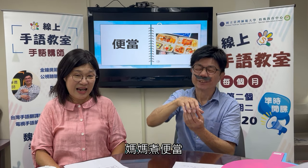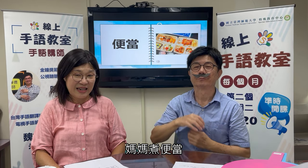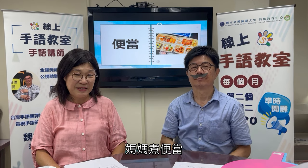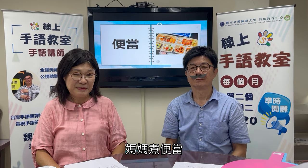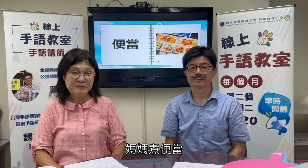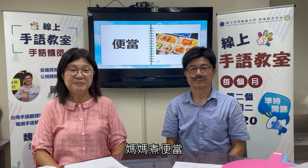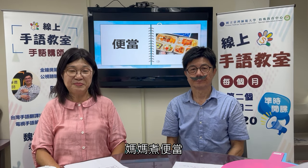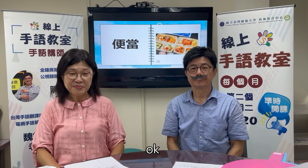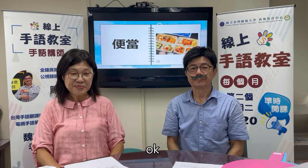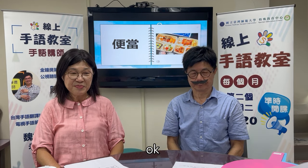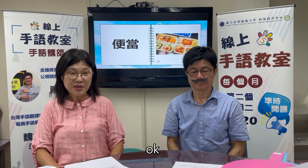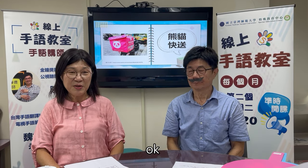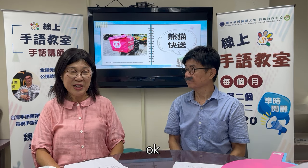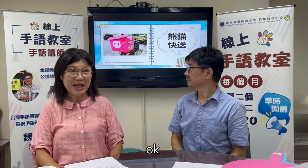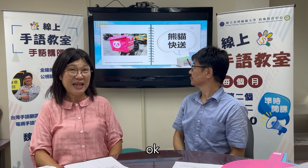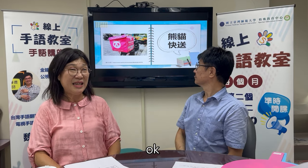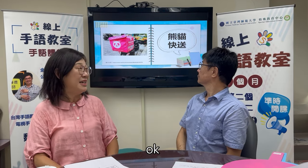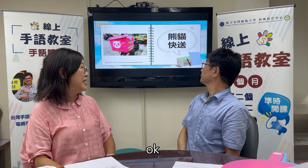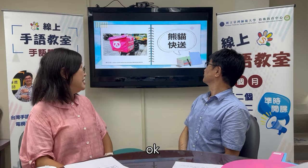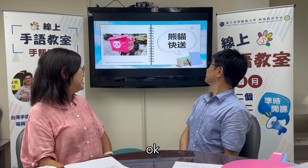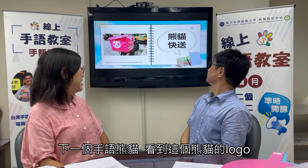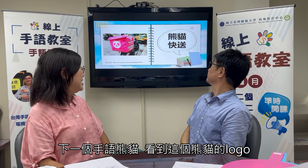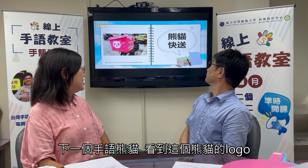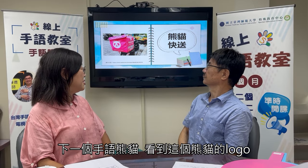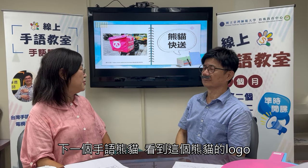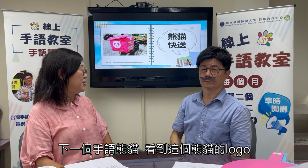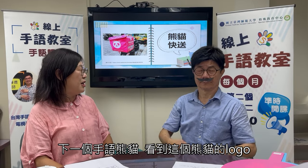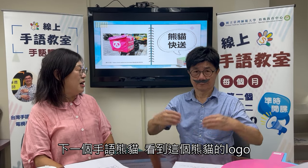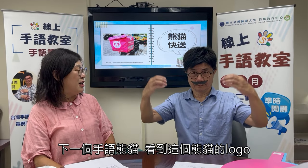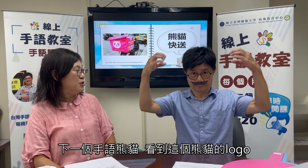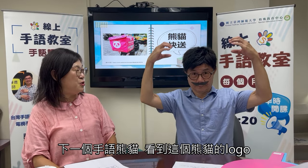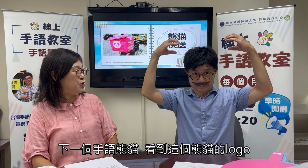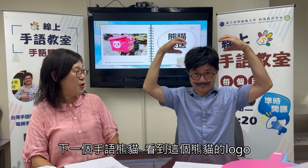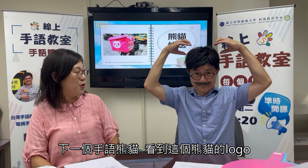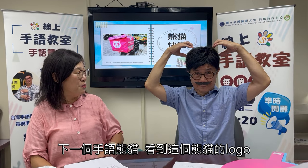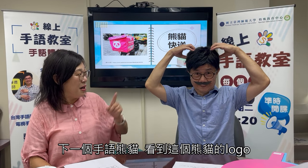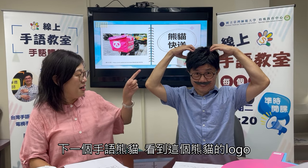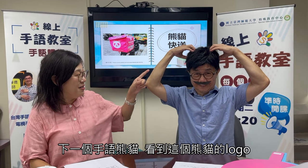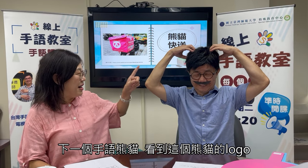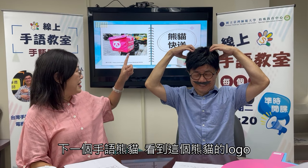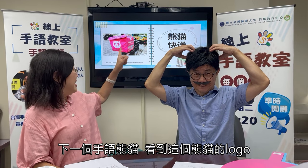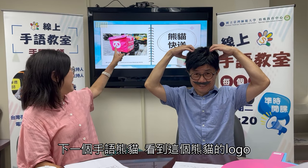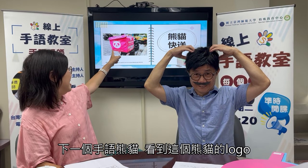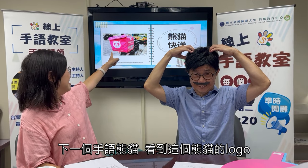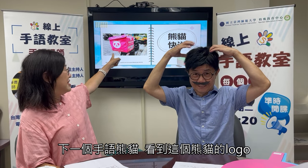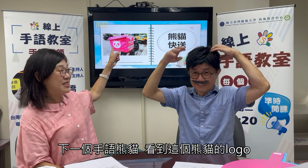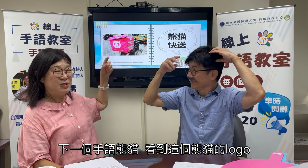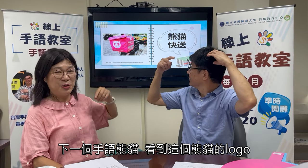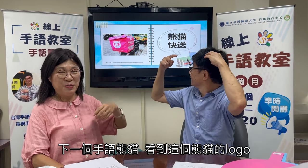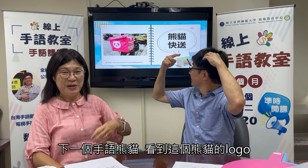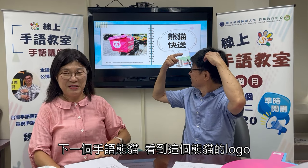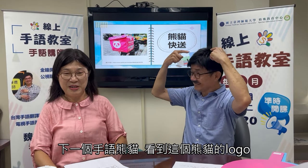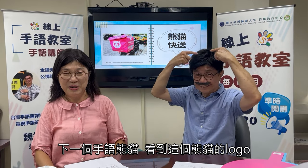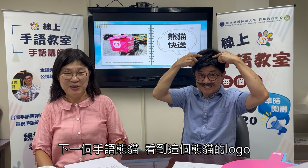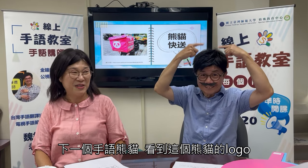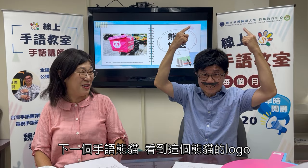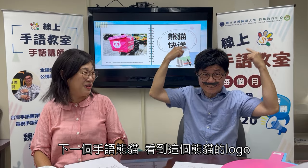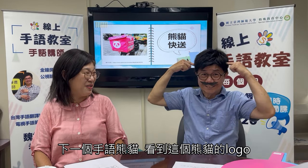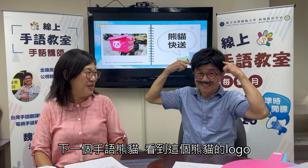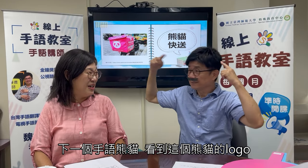当。 OK， 下一个手语熊猫啊，大家看到这个熊猫的 logo，